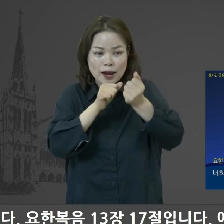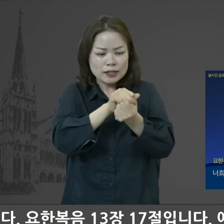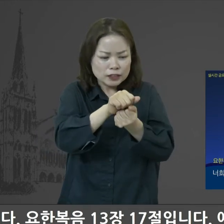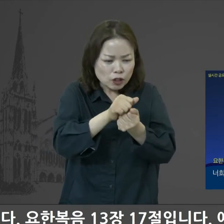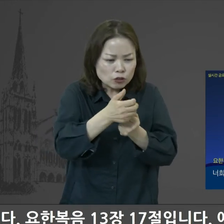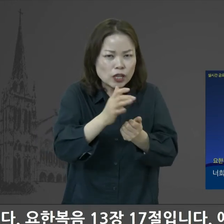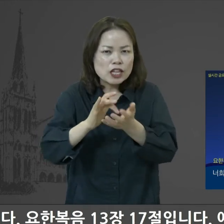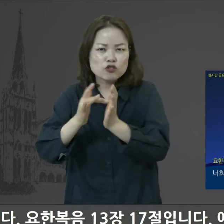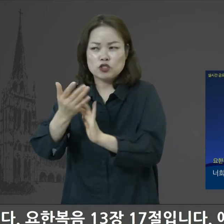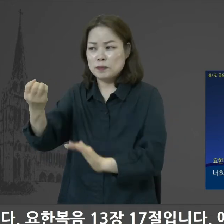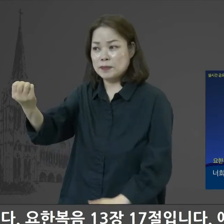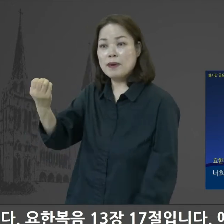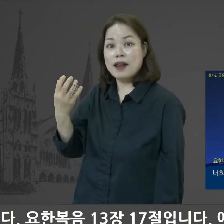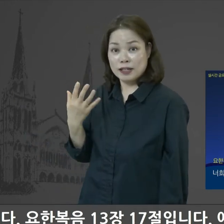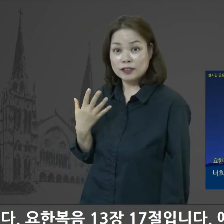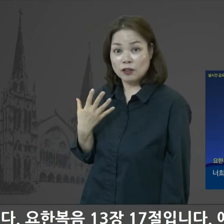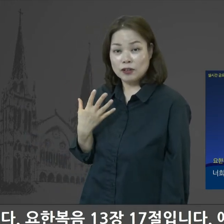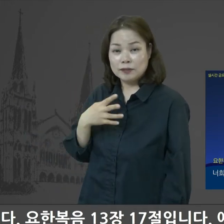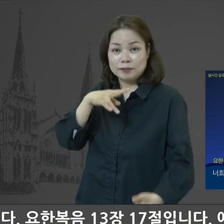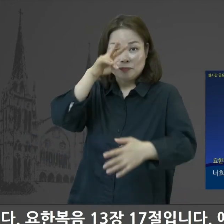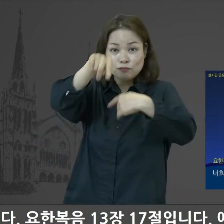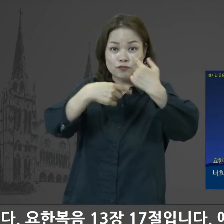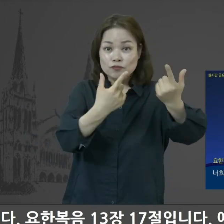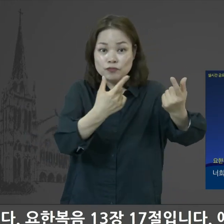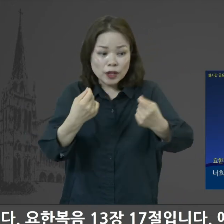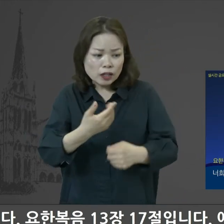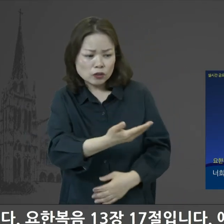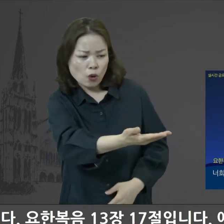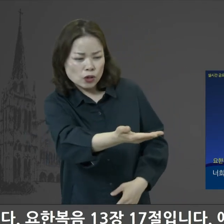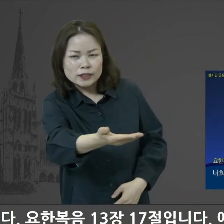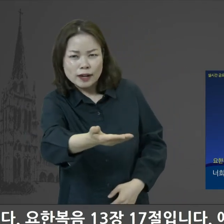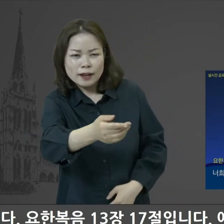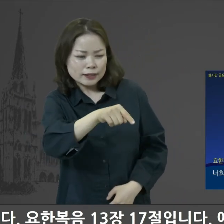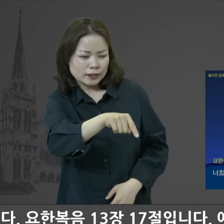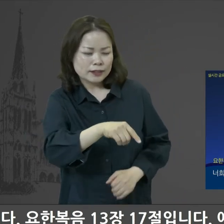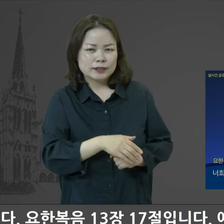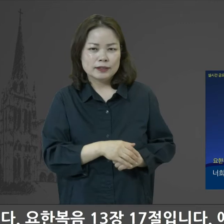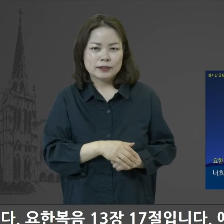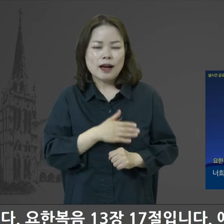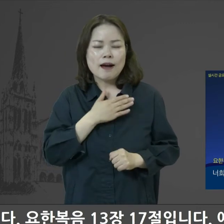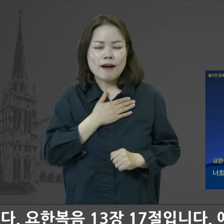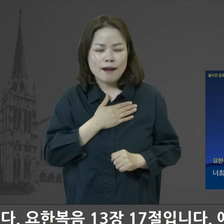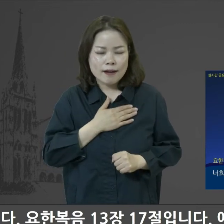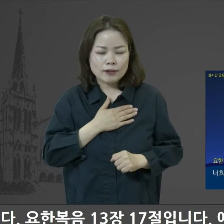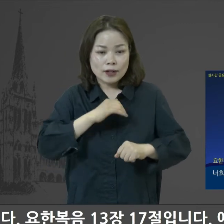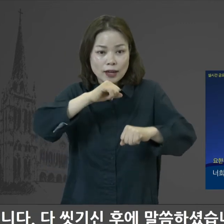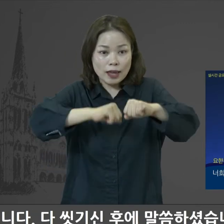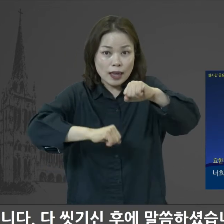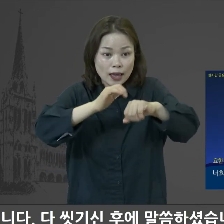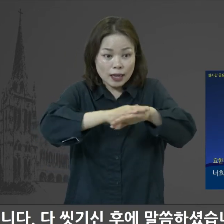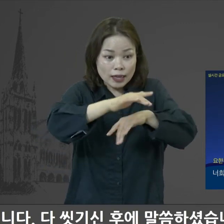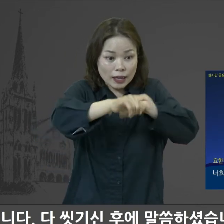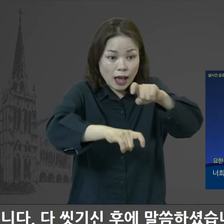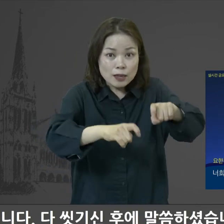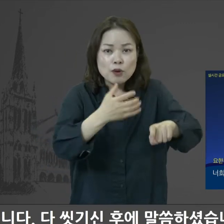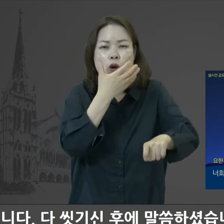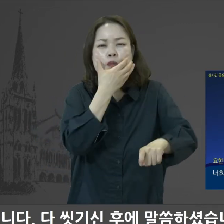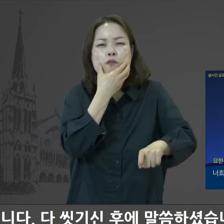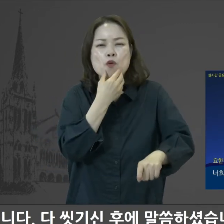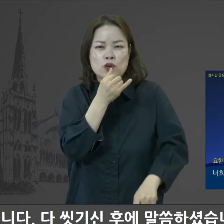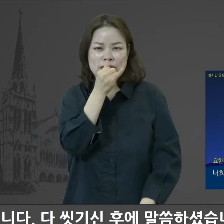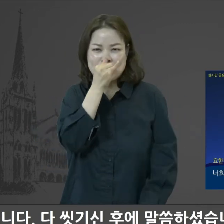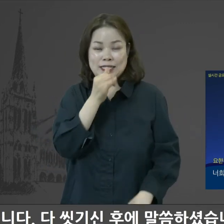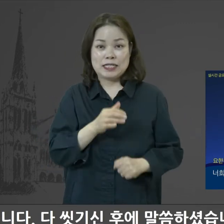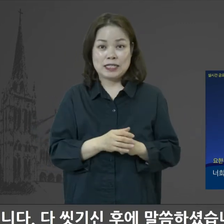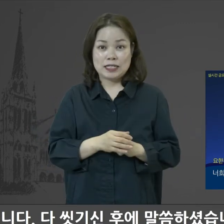하신 말씀입니다. 자, 읽으십시다. 너희가 이것을 알고 행하면 복이